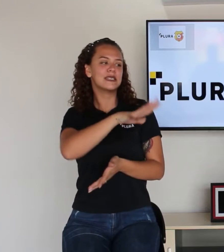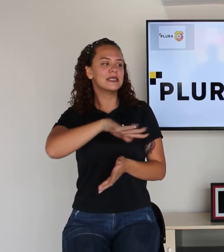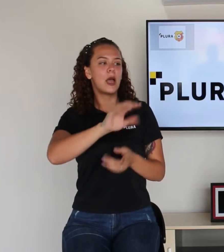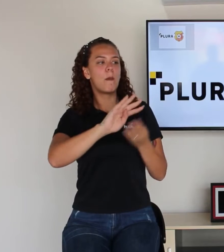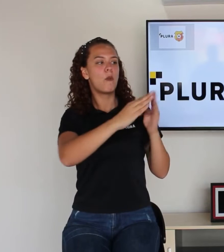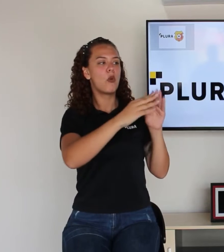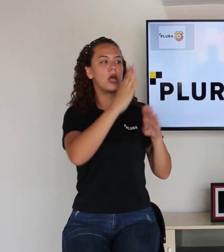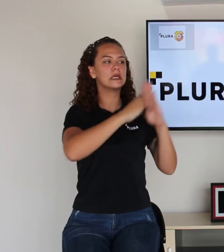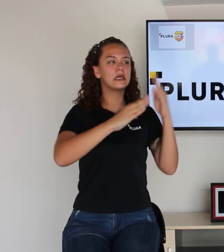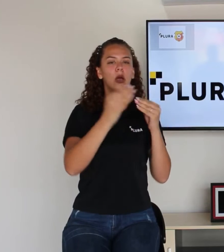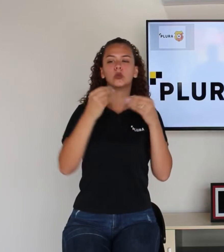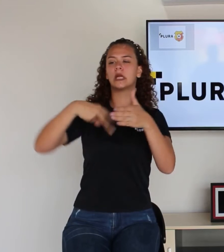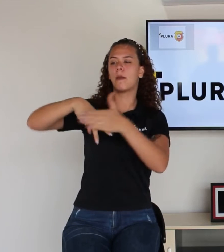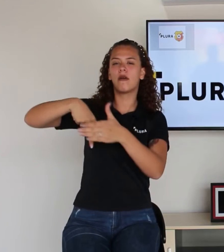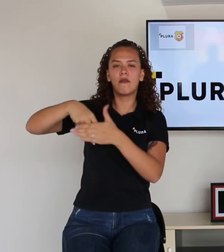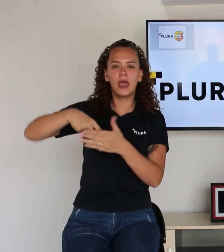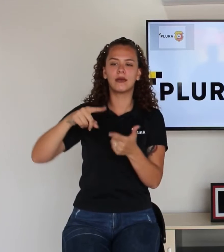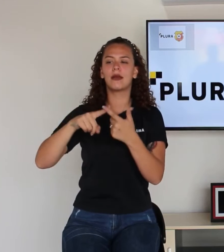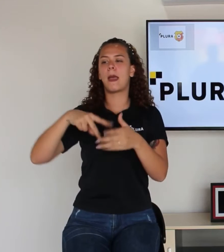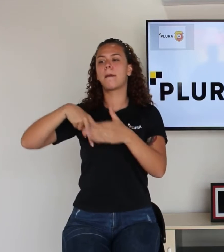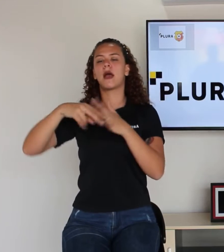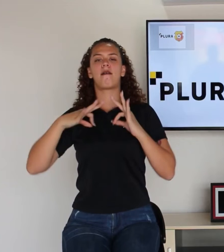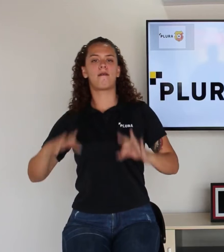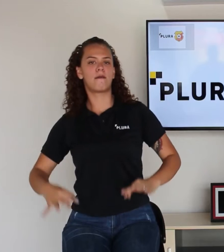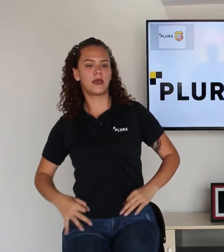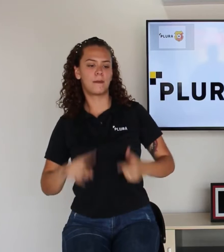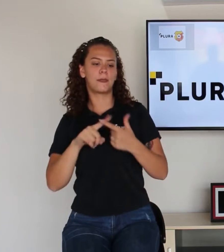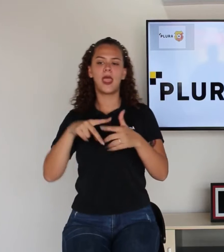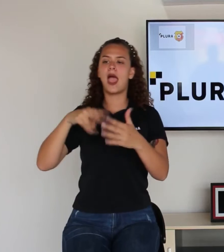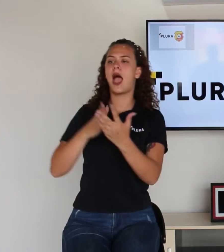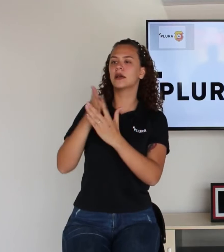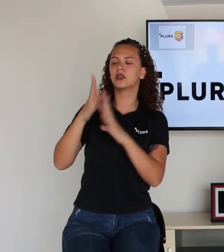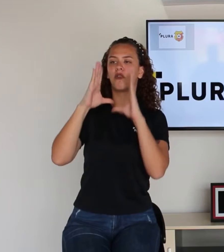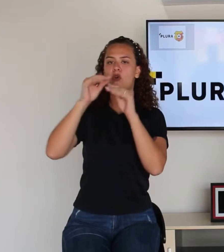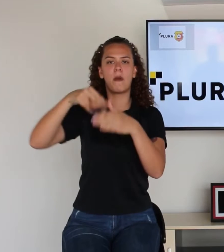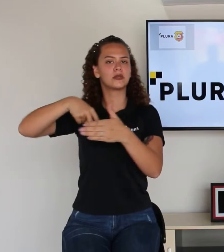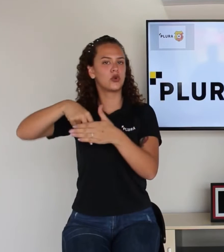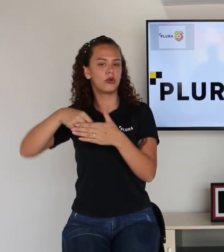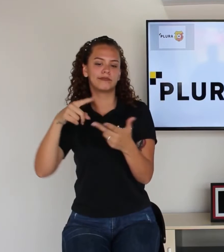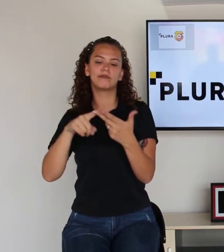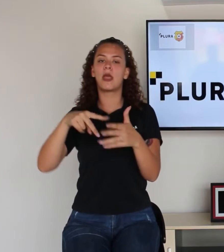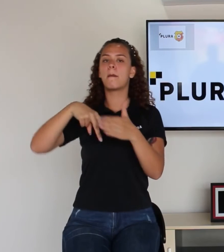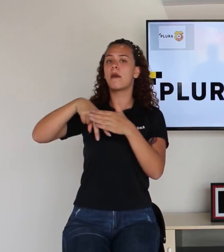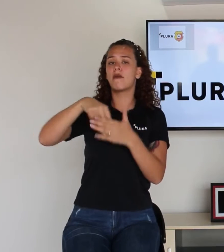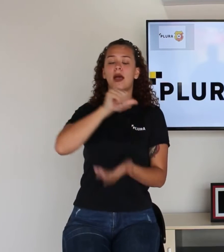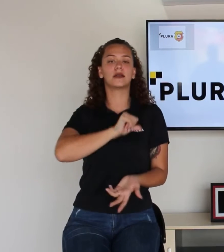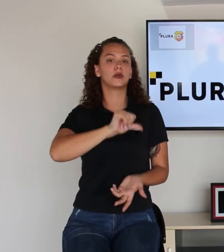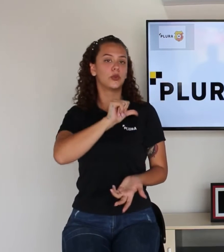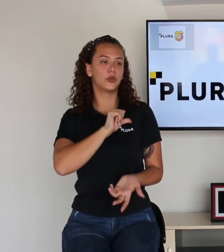con muchas barreras en el entorno, barreras físicas, barreras de acceso a la información, barreras de